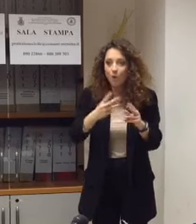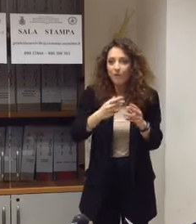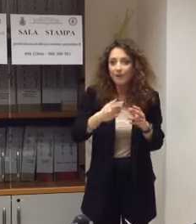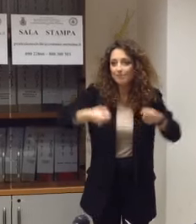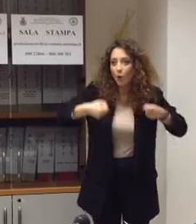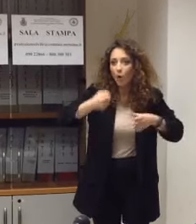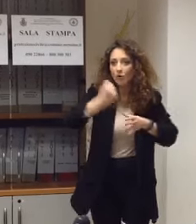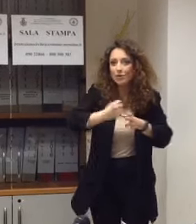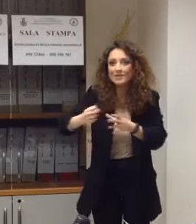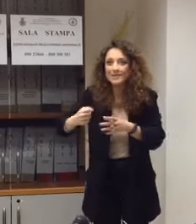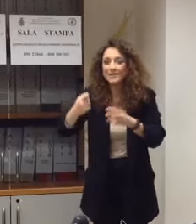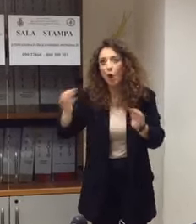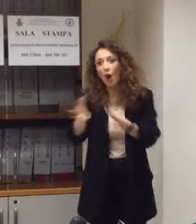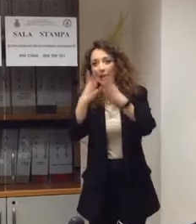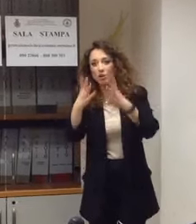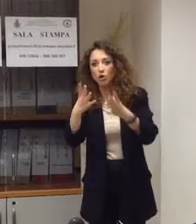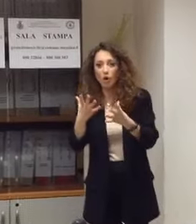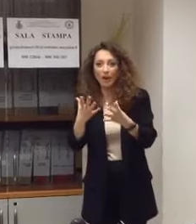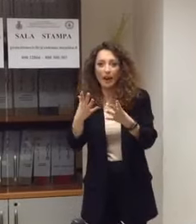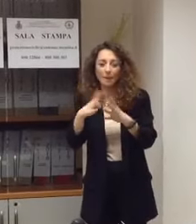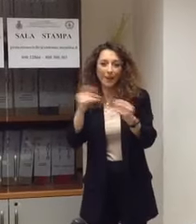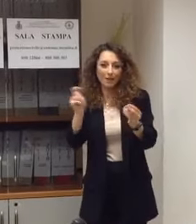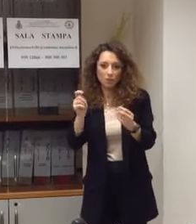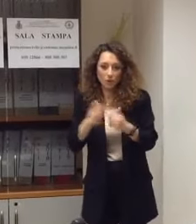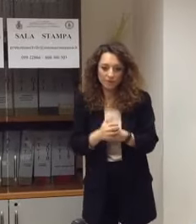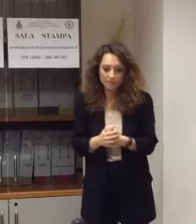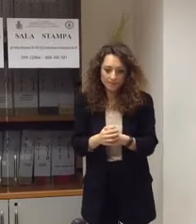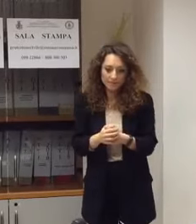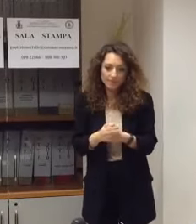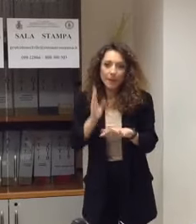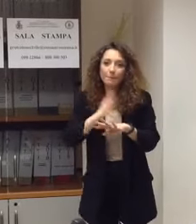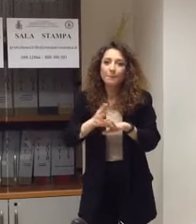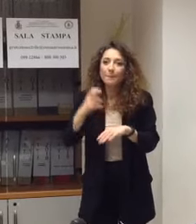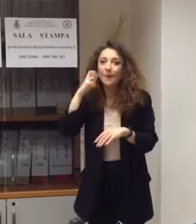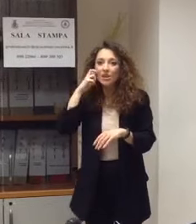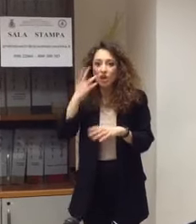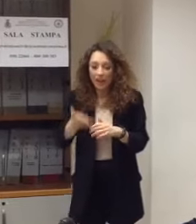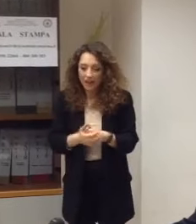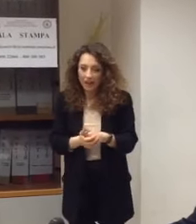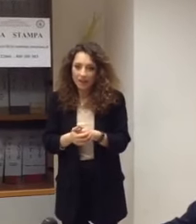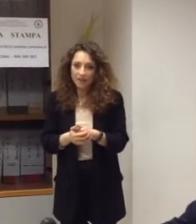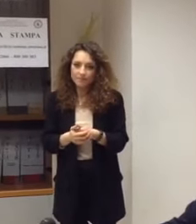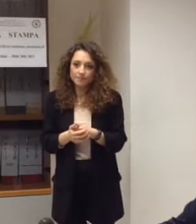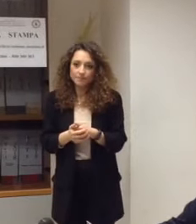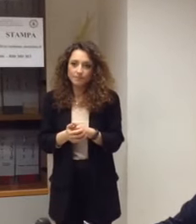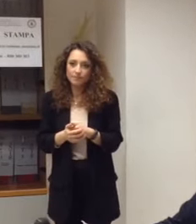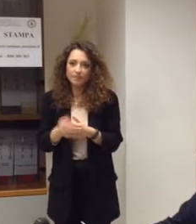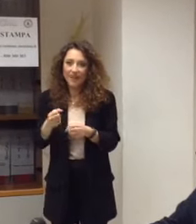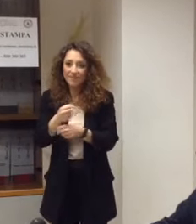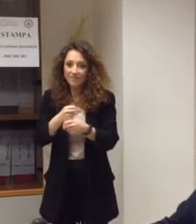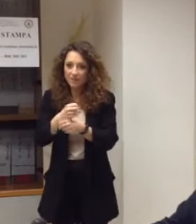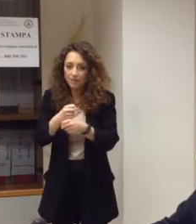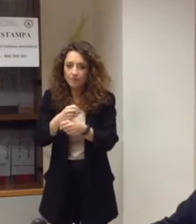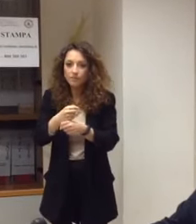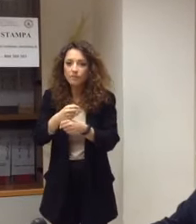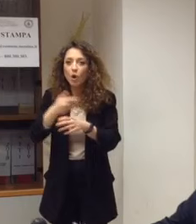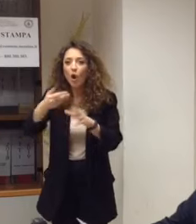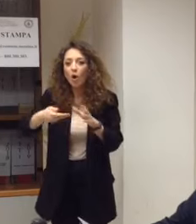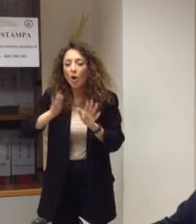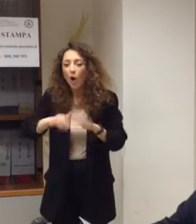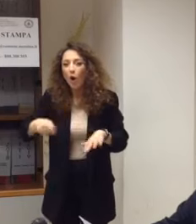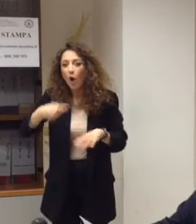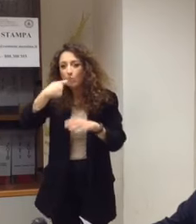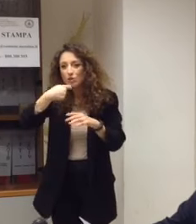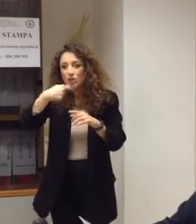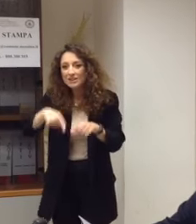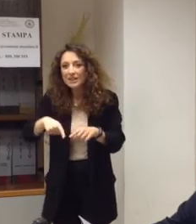per la Pasqua, la macelleria Galeano all'interno dell'MD Oli e Pasta, la farmacia Eraci omogenizzati e biscotti, la